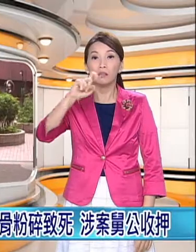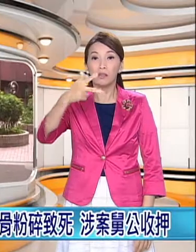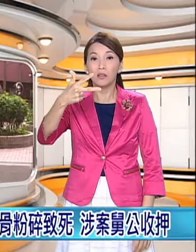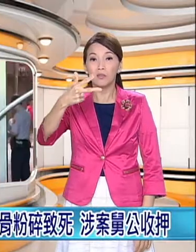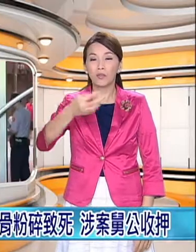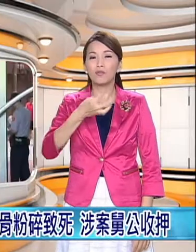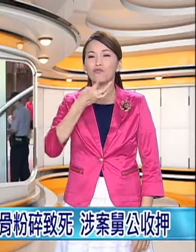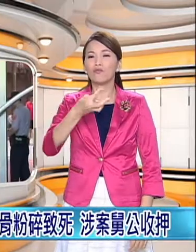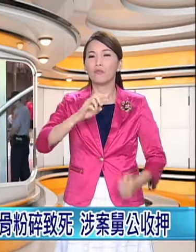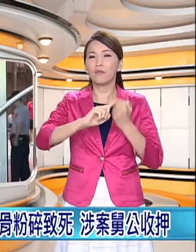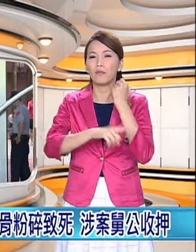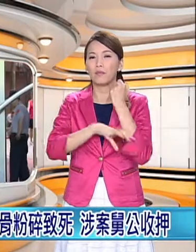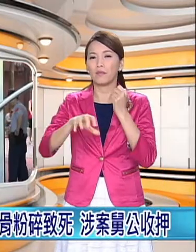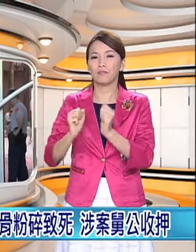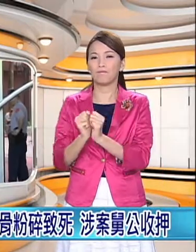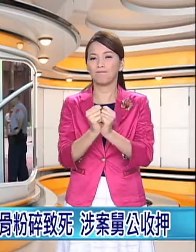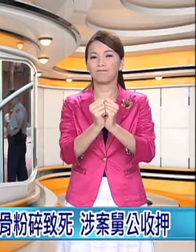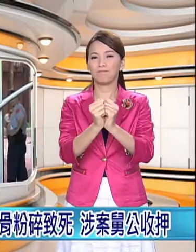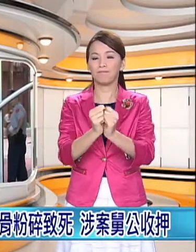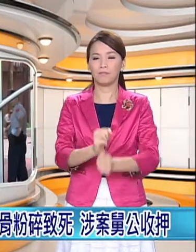了少年法庭。